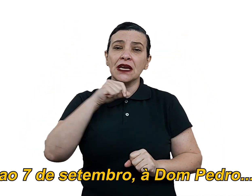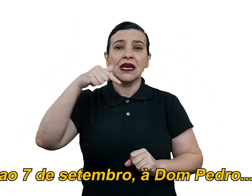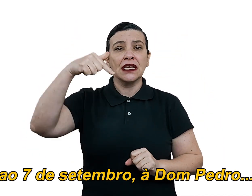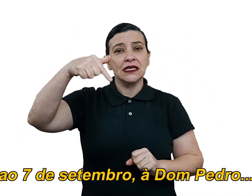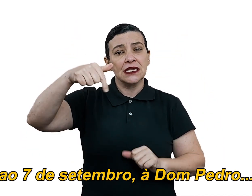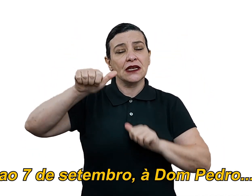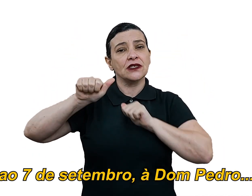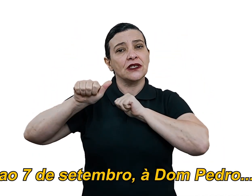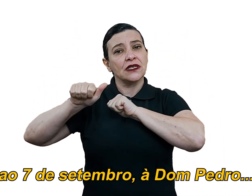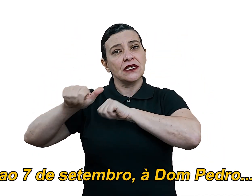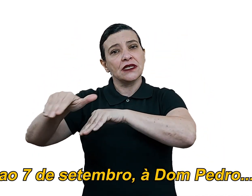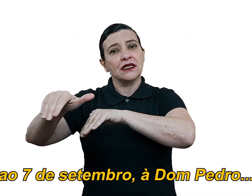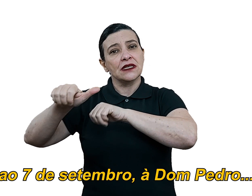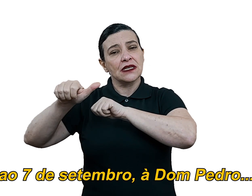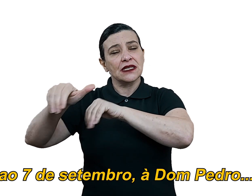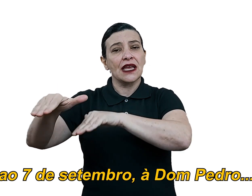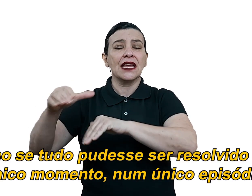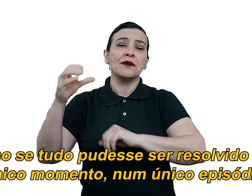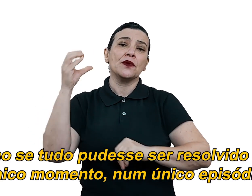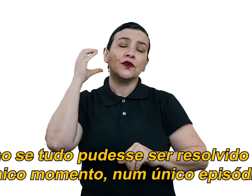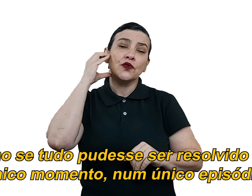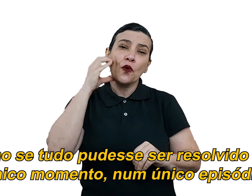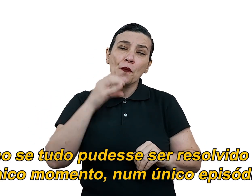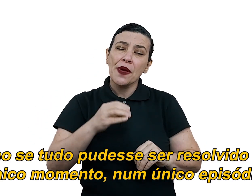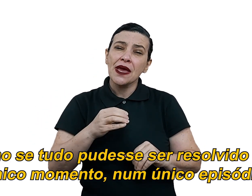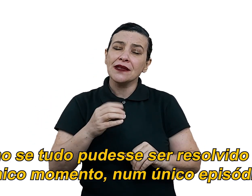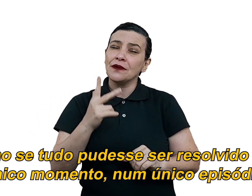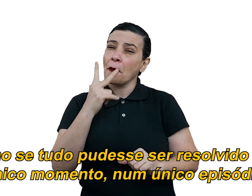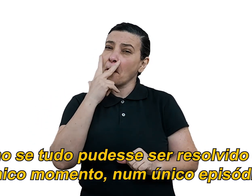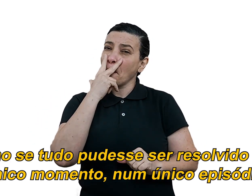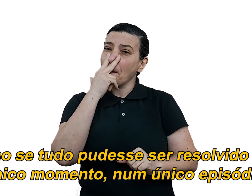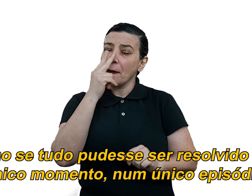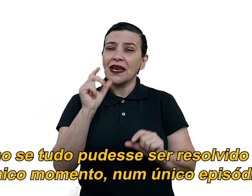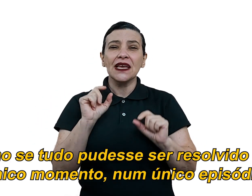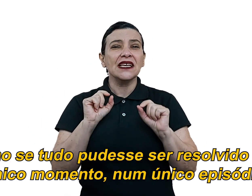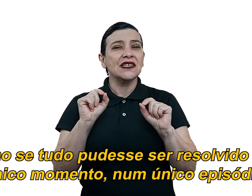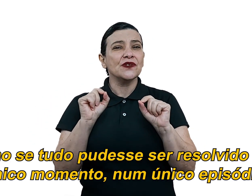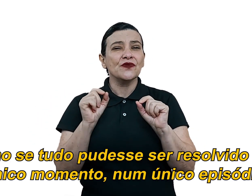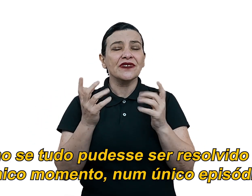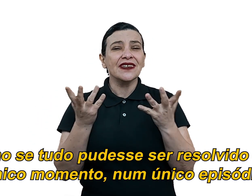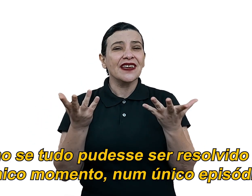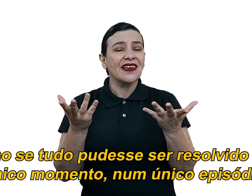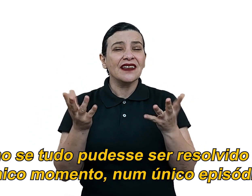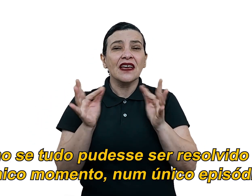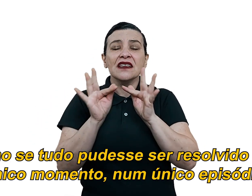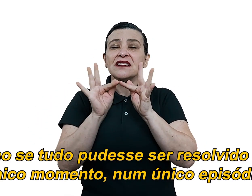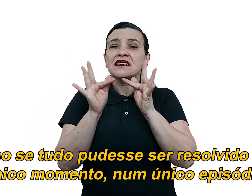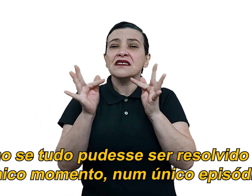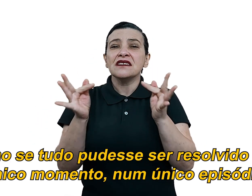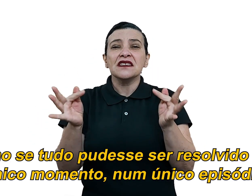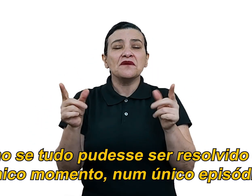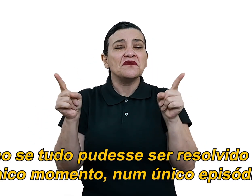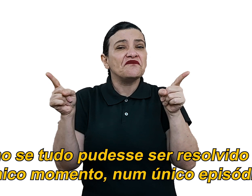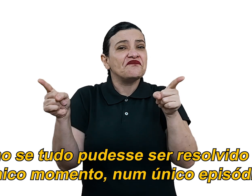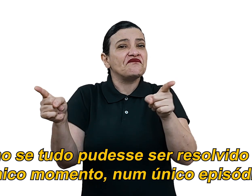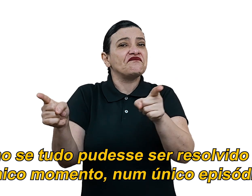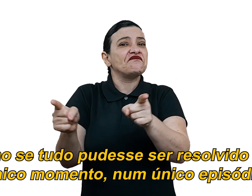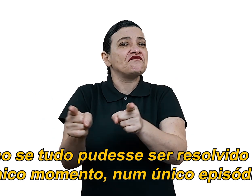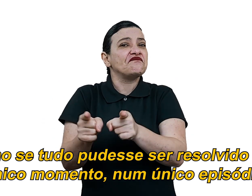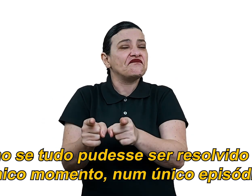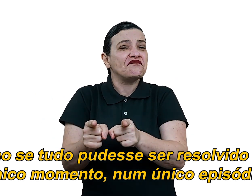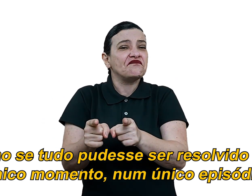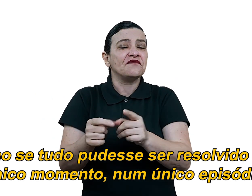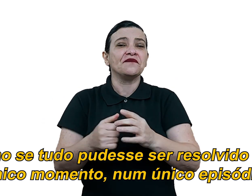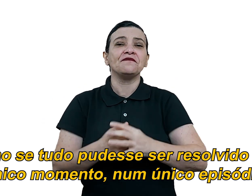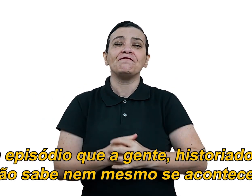7 de setembro, a Dom Pedro, como se tudo pudesse ser resolvido num único momento,